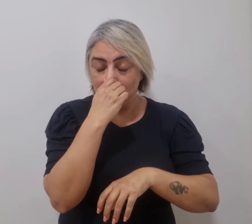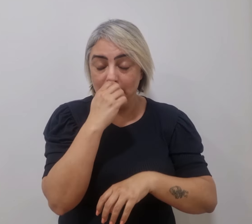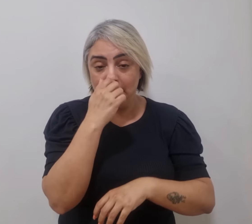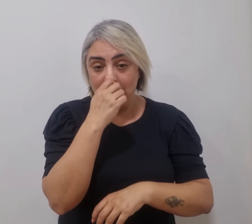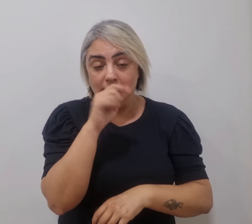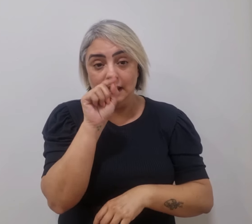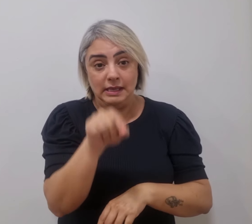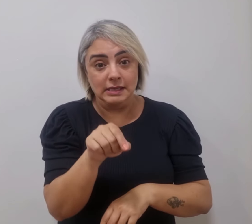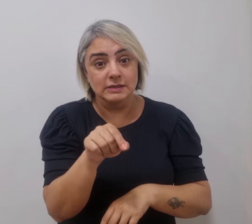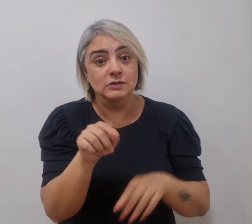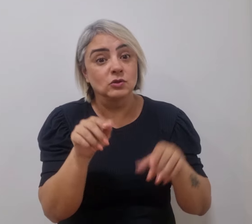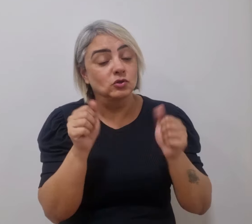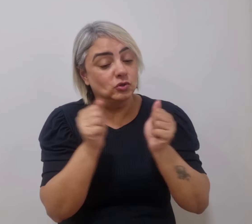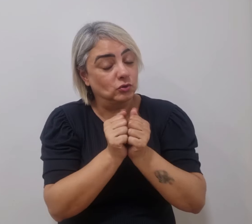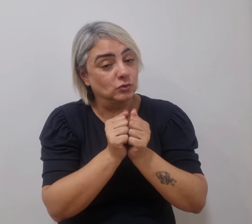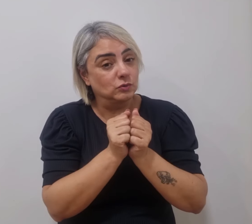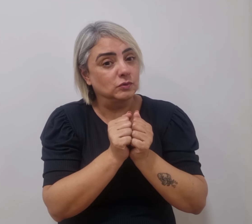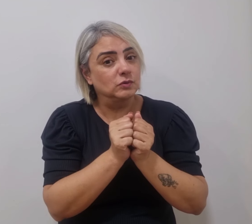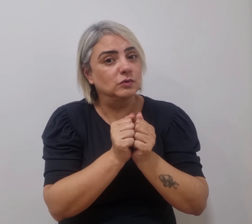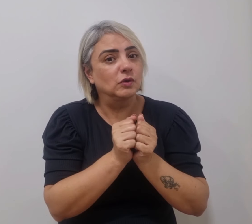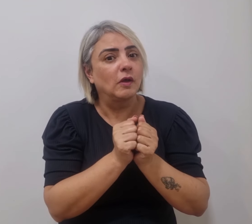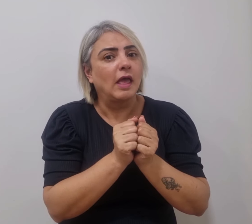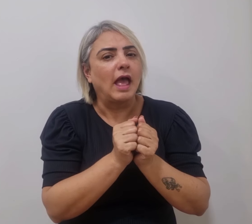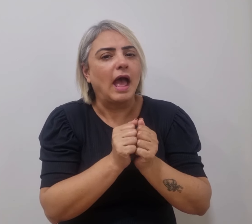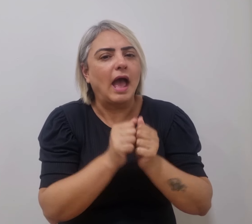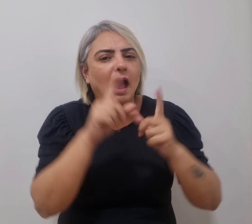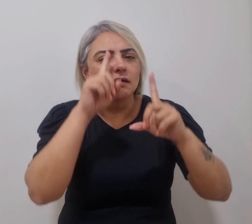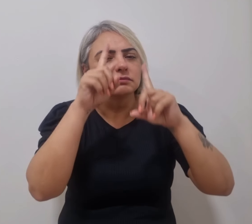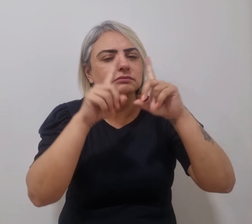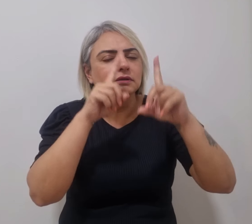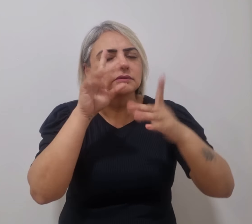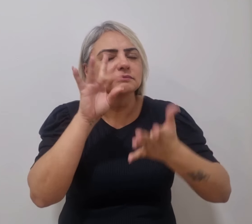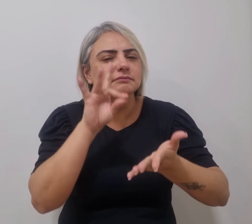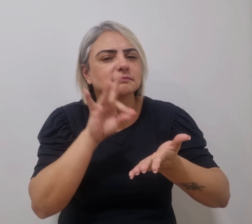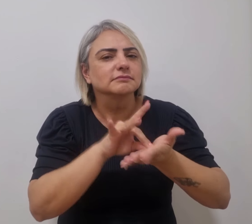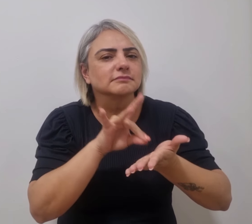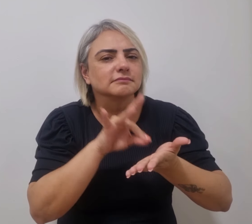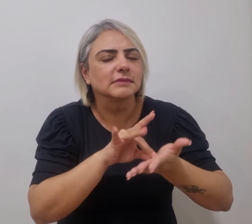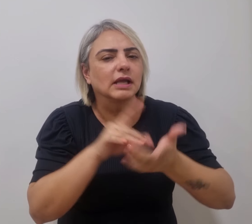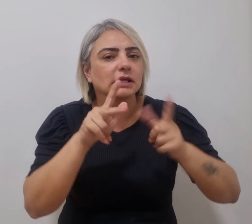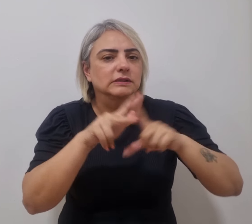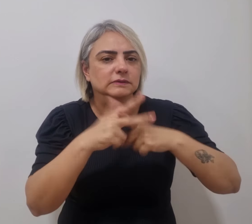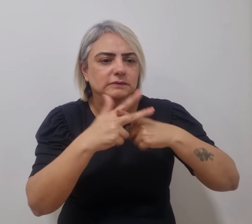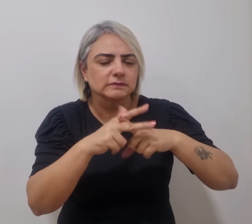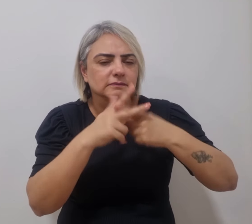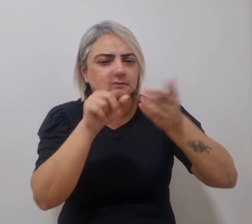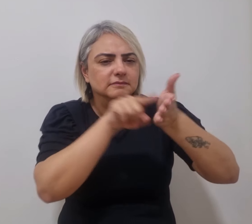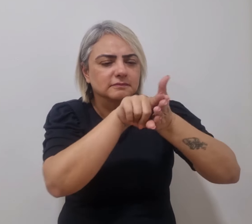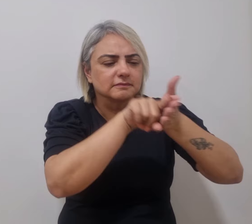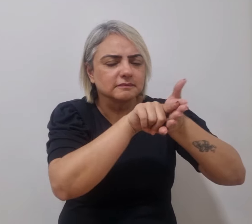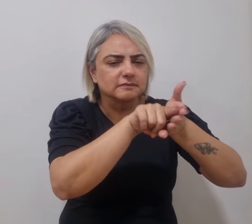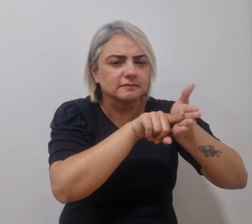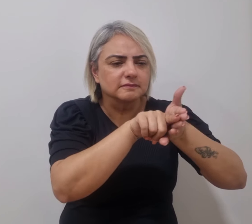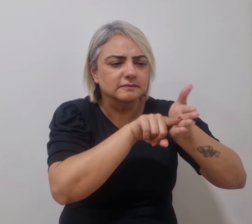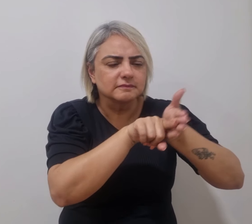aliado ao inventário da realidade, instrumento de pesquisa-ação que